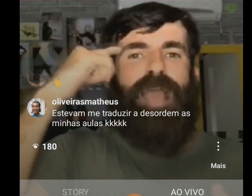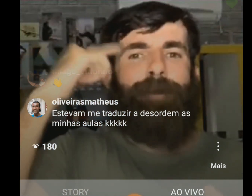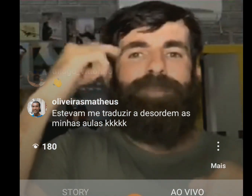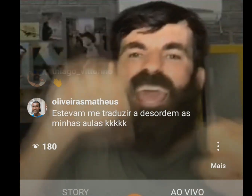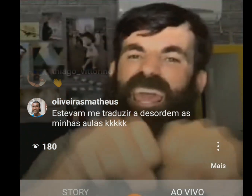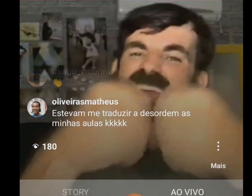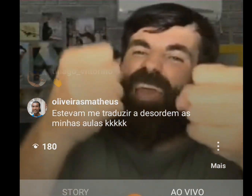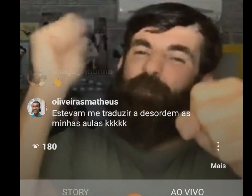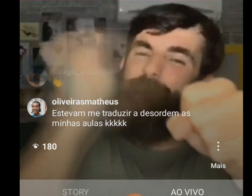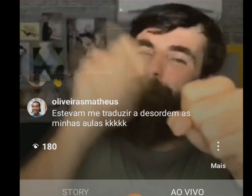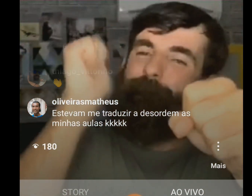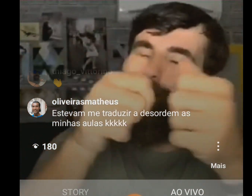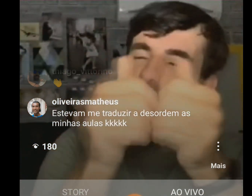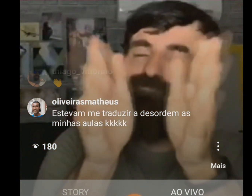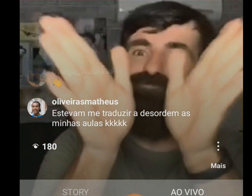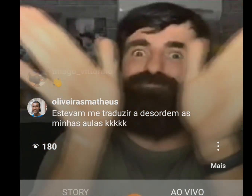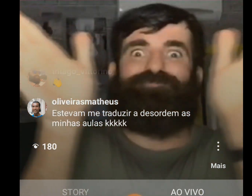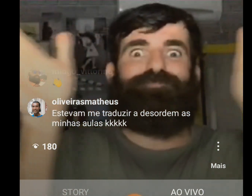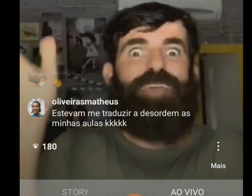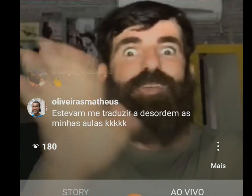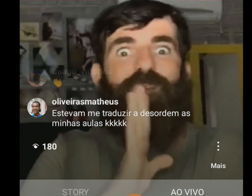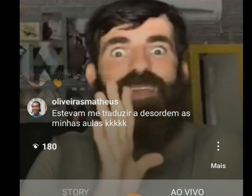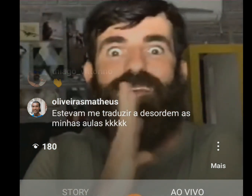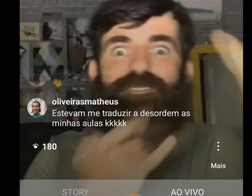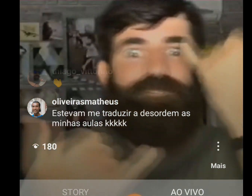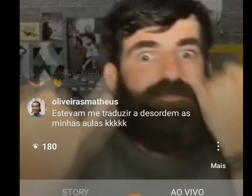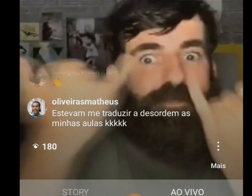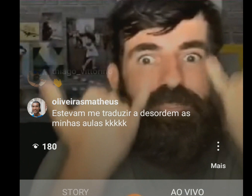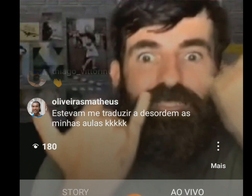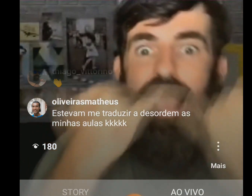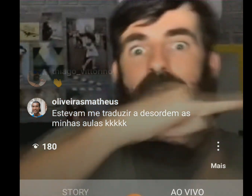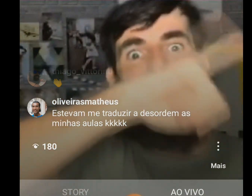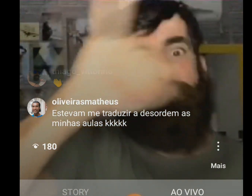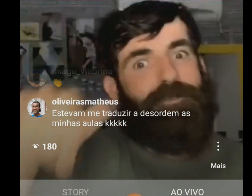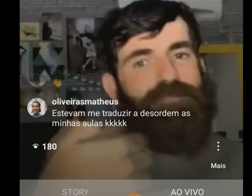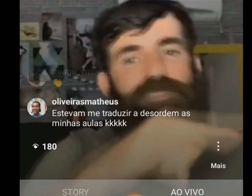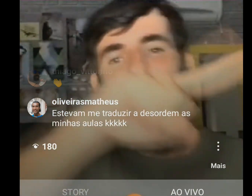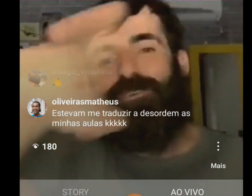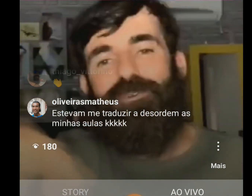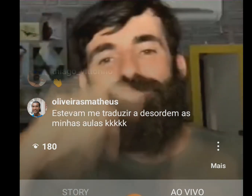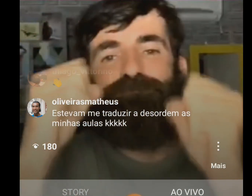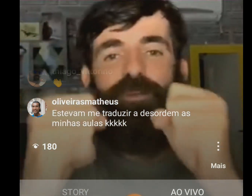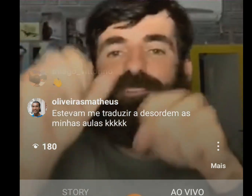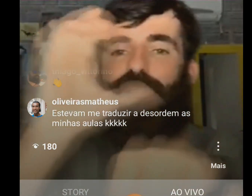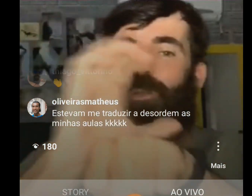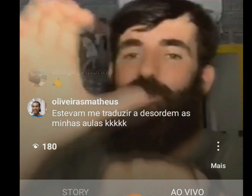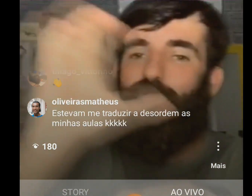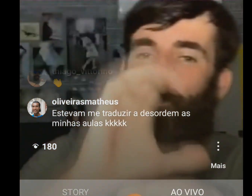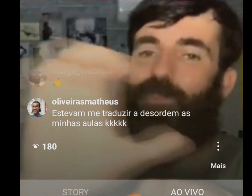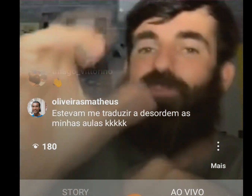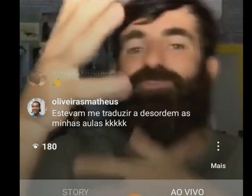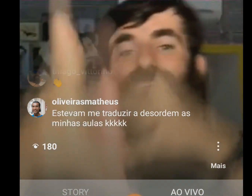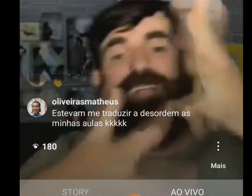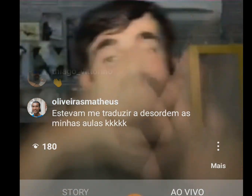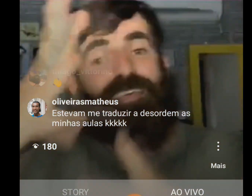as barreiras, abrir conhecimento, dar informações, aproveitar para vocês fazerem cursos de Libras também, para